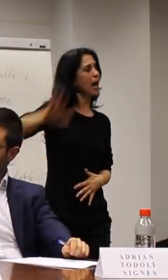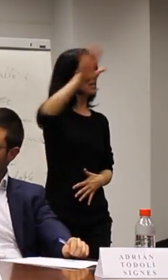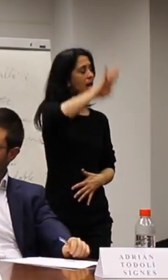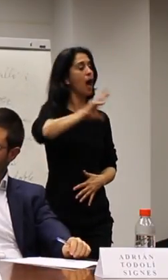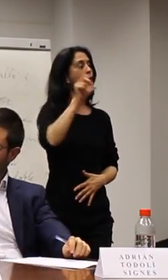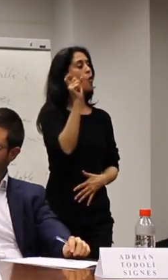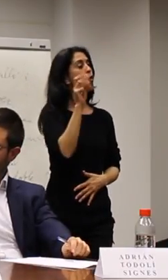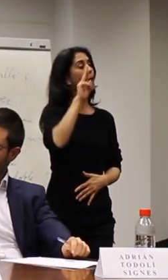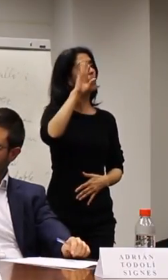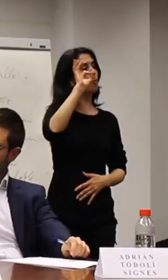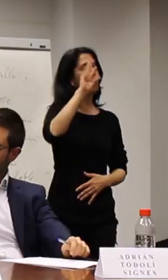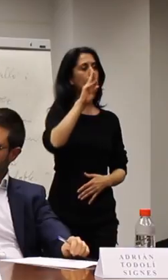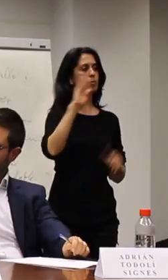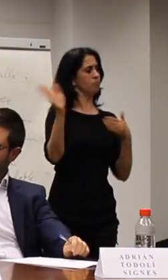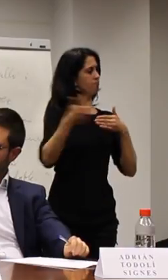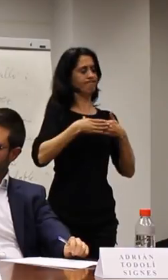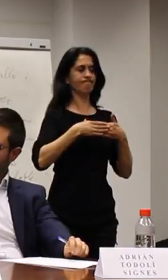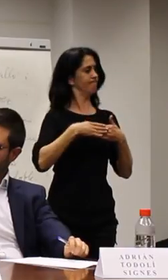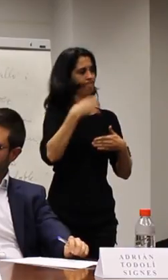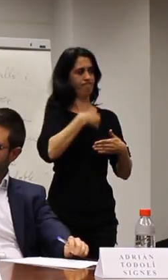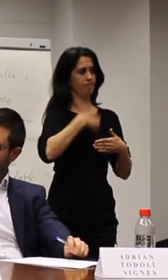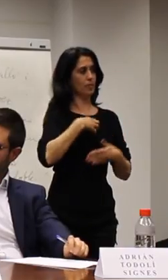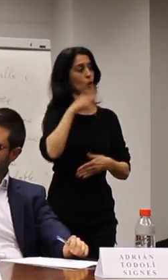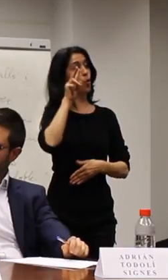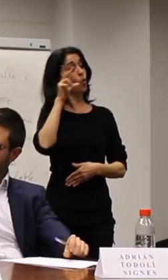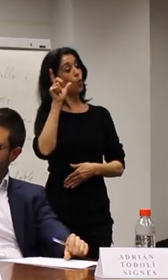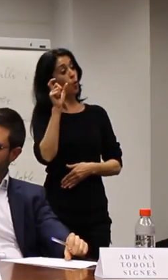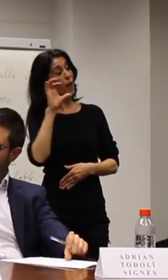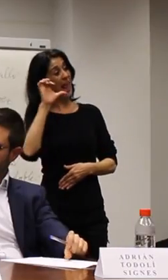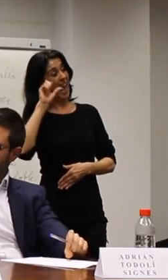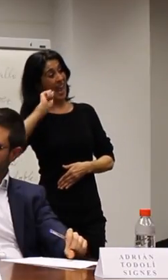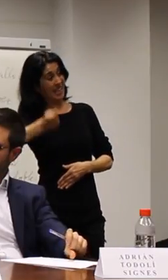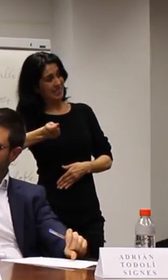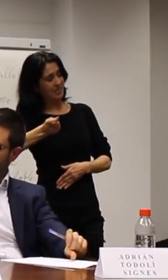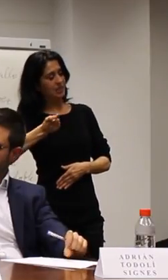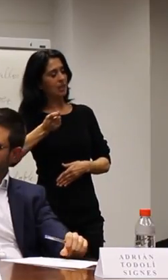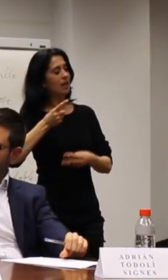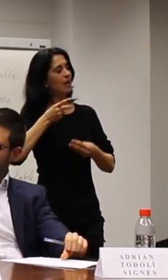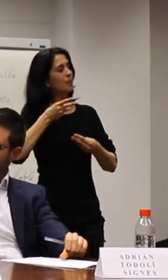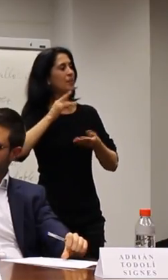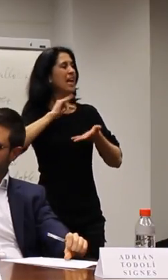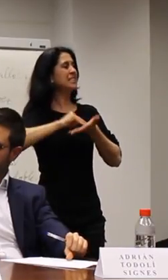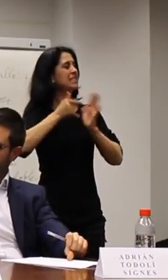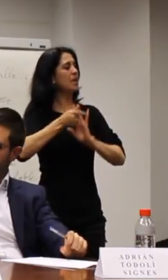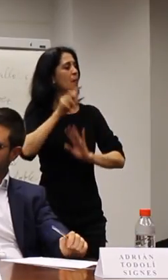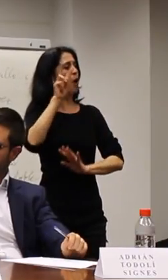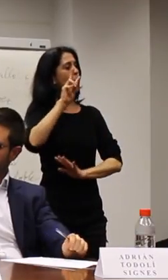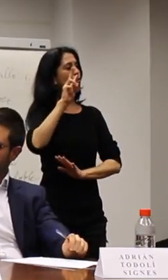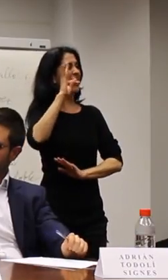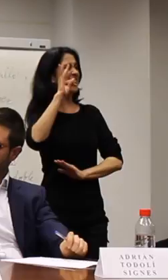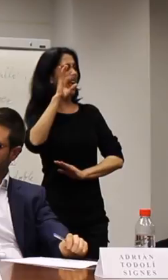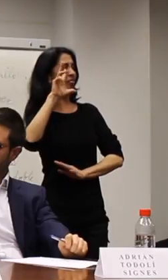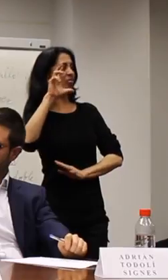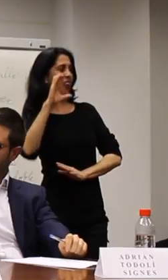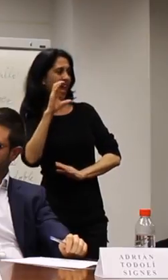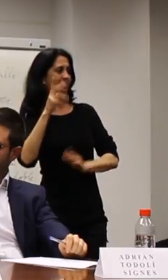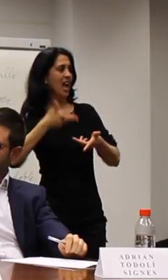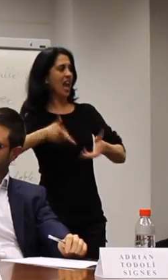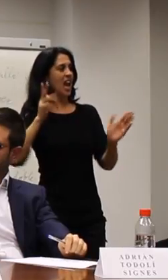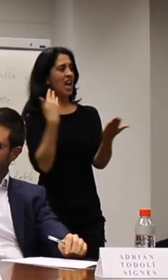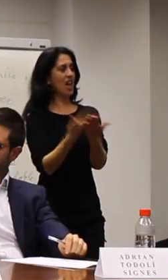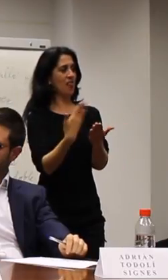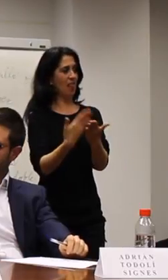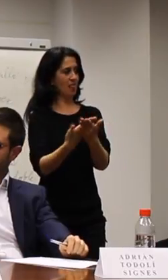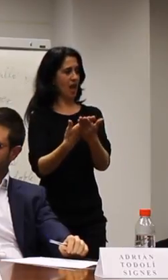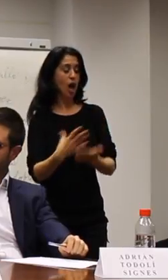juez desde 2014 y UberX está funcionando con un sistema de licencias VTC donde todos, absolutamente todos los conductores de Uber